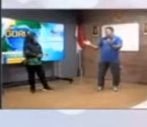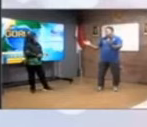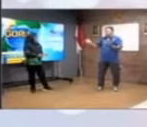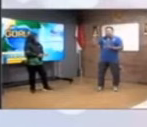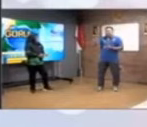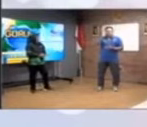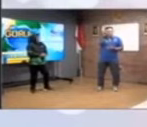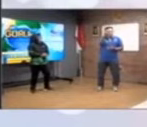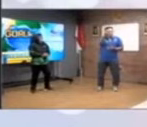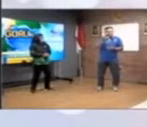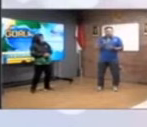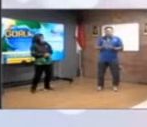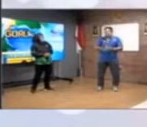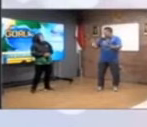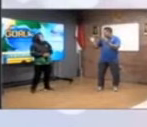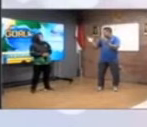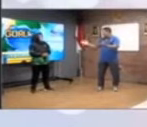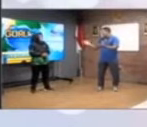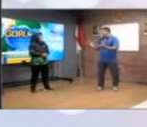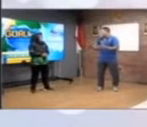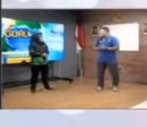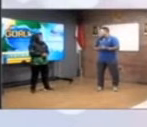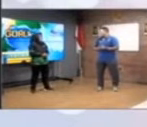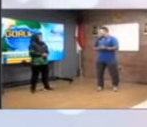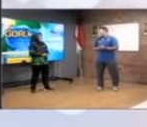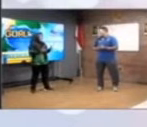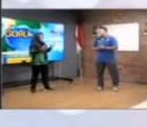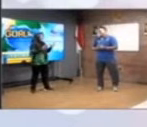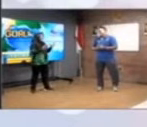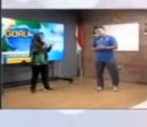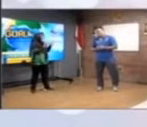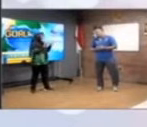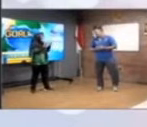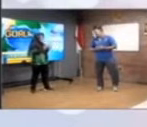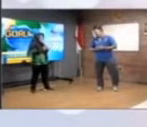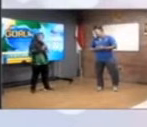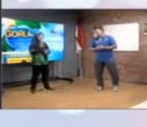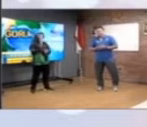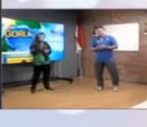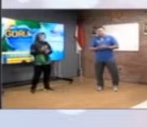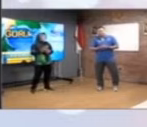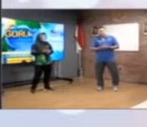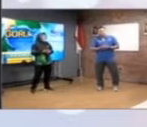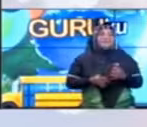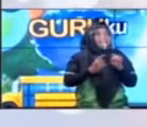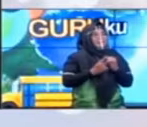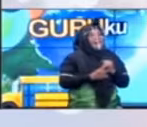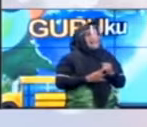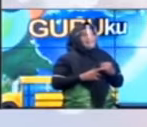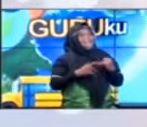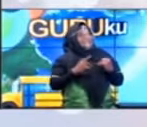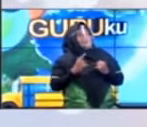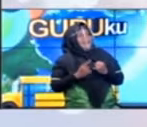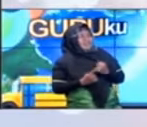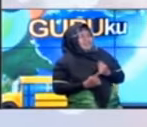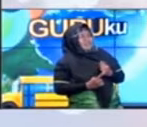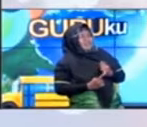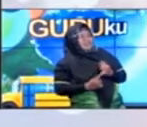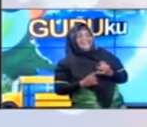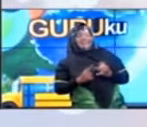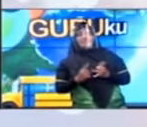Regina? Supaya anak-anak biar tahu kok harus beralaskan matras. Alasan menggunakan matras yang pertama agar tidak